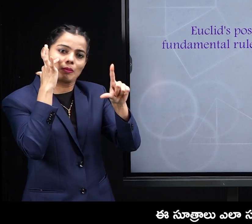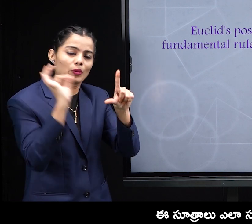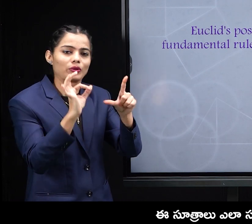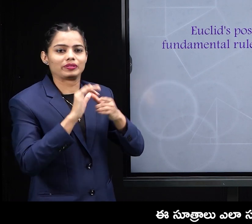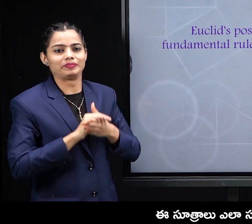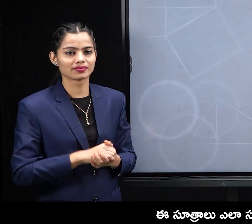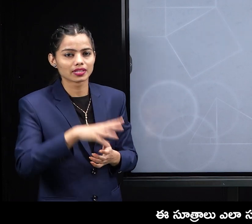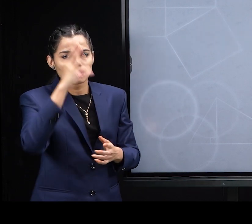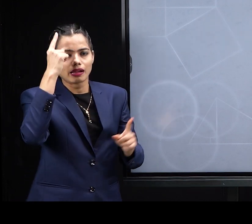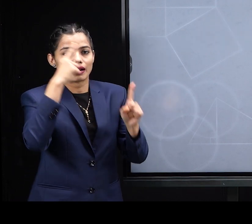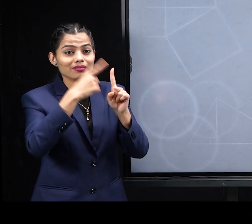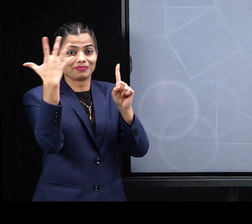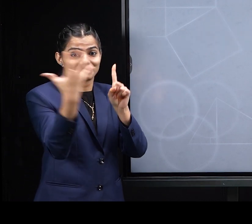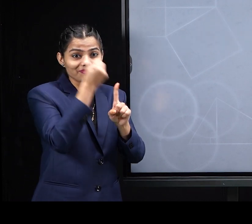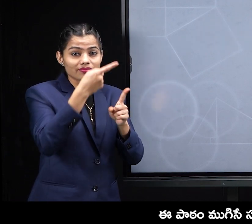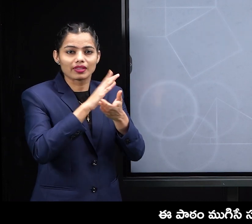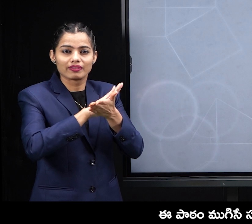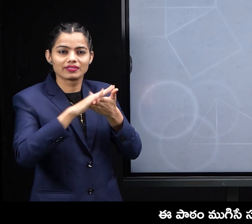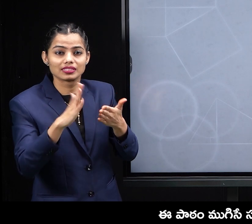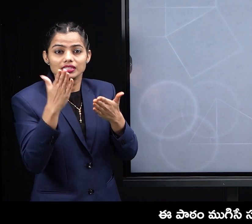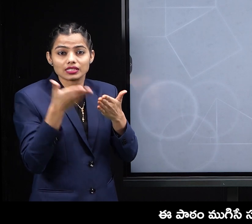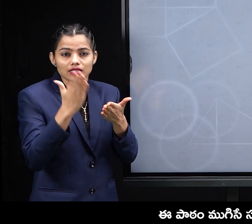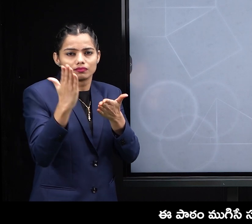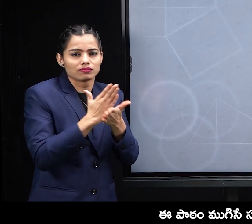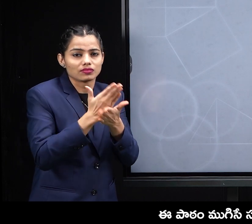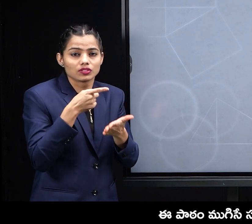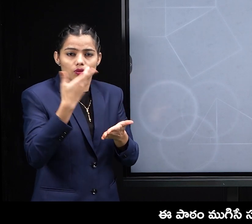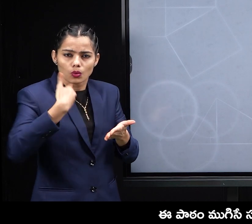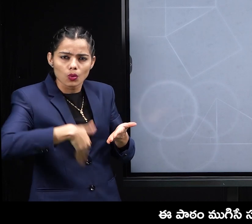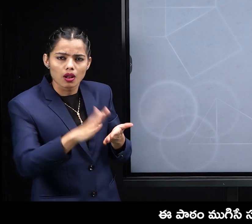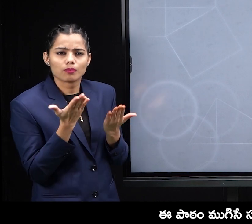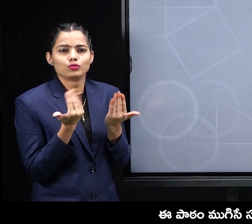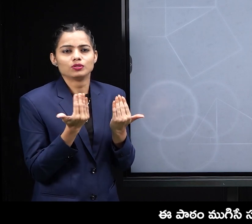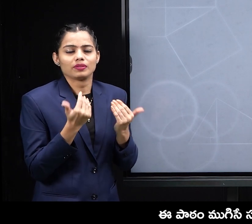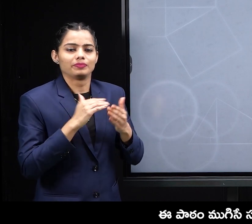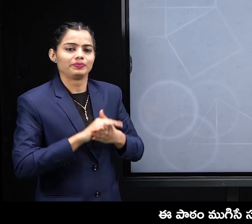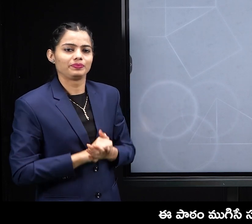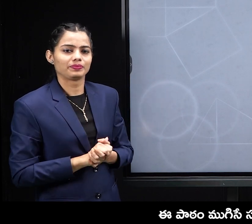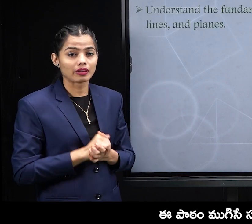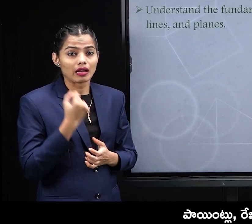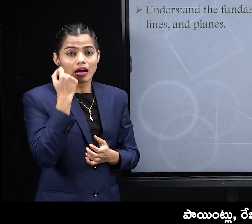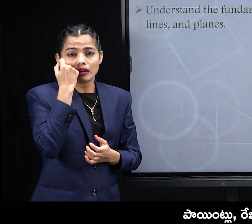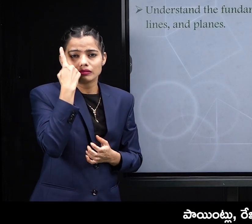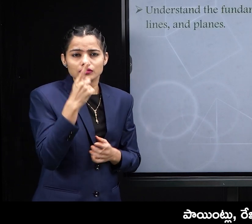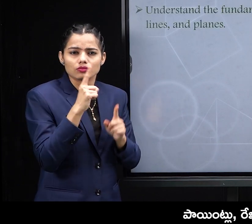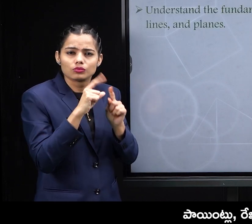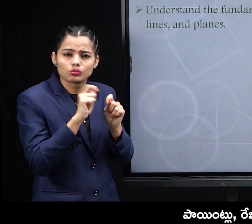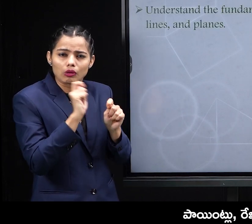అబ్యాస ఫలితాలు ఇపాటమ్ ముగిసే సమయానికి మీరు వీటిని చేయగనరు పోయంట్లు రేకలు